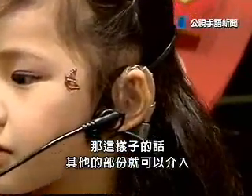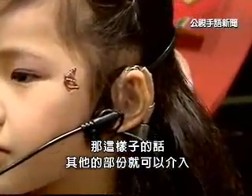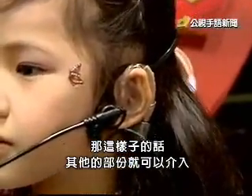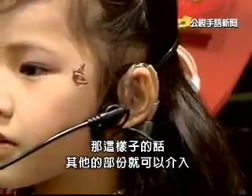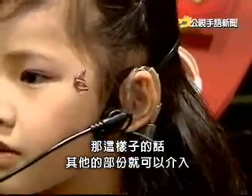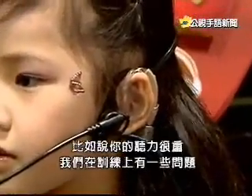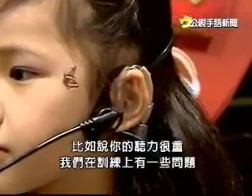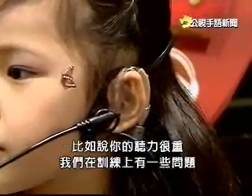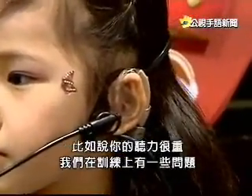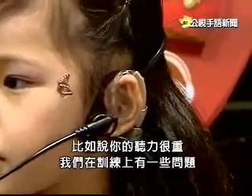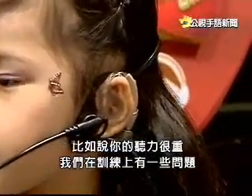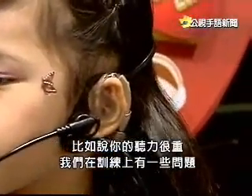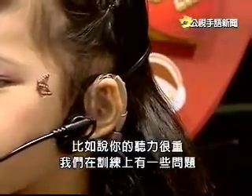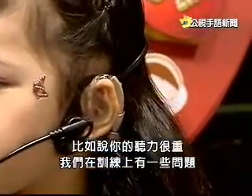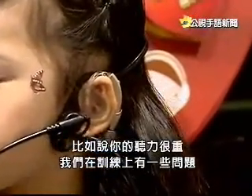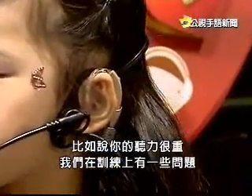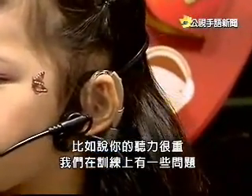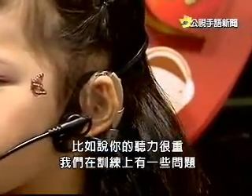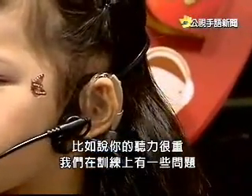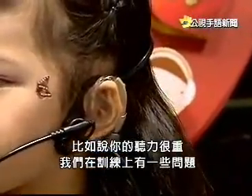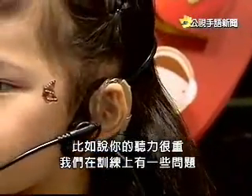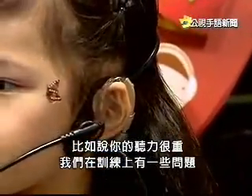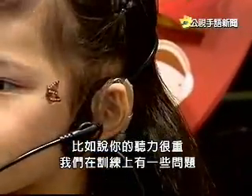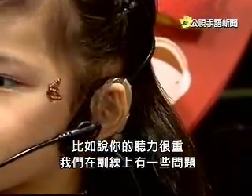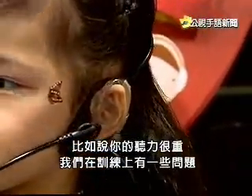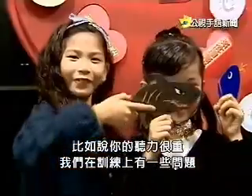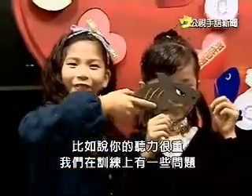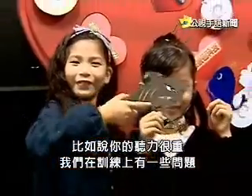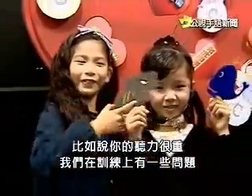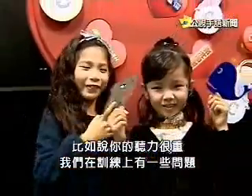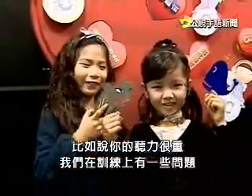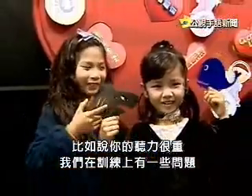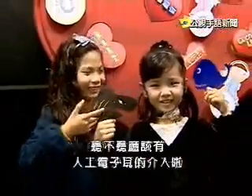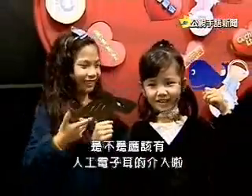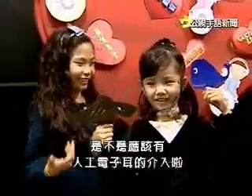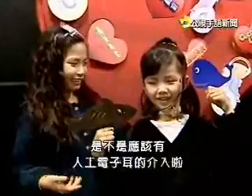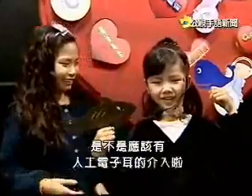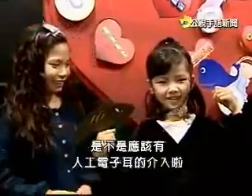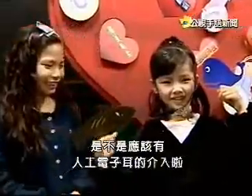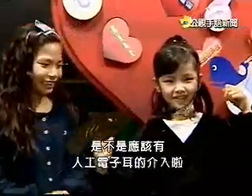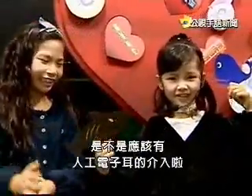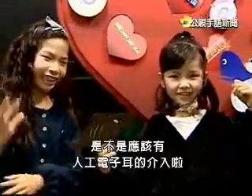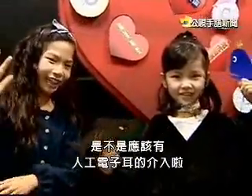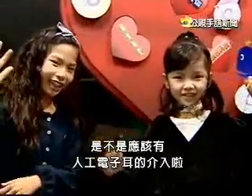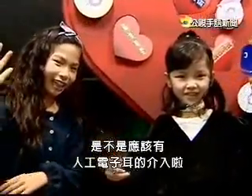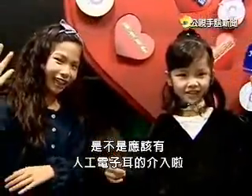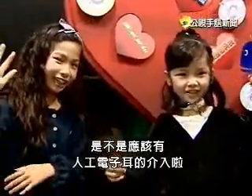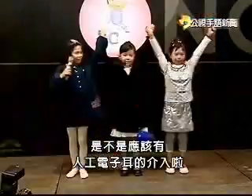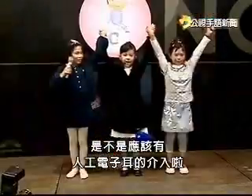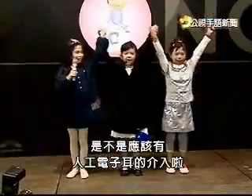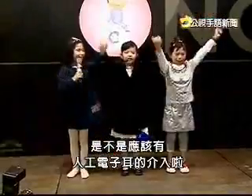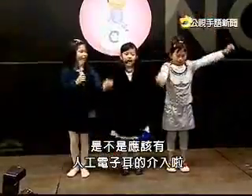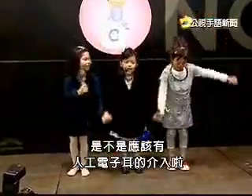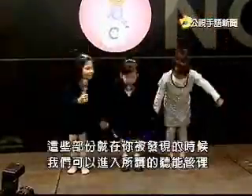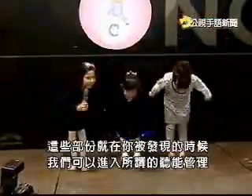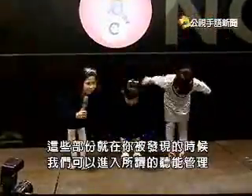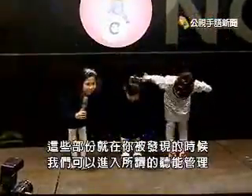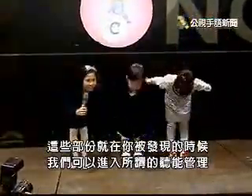比如说你的听力很重，我们在训练上有一些的问题，是不是应该有人工电子耳的介入啦哈，那这些部分